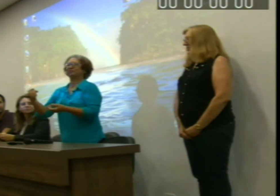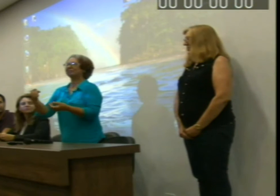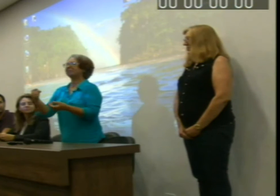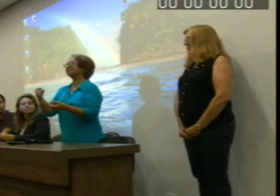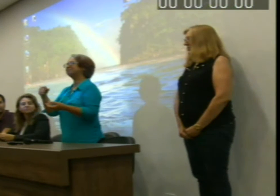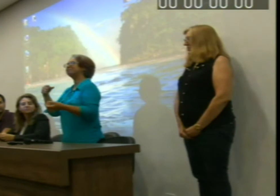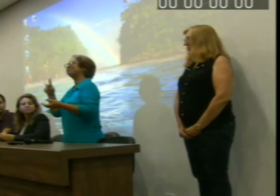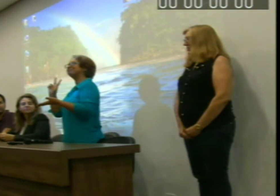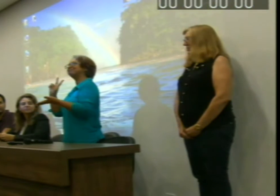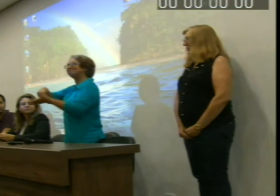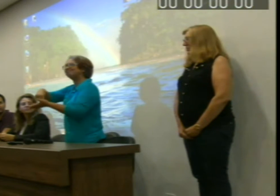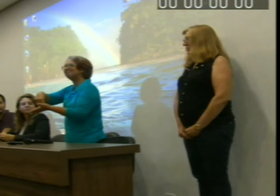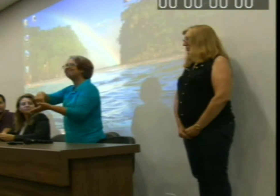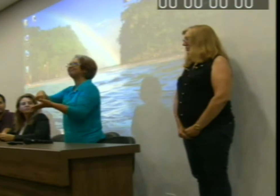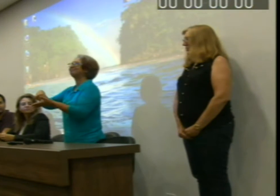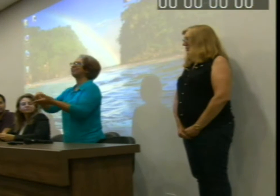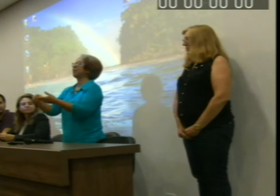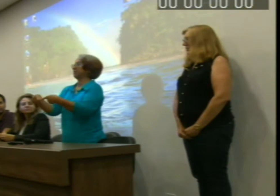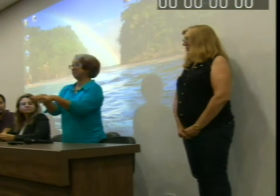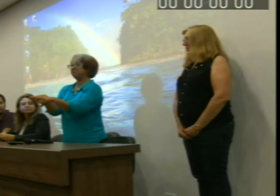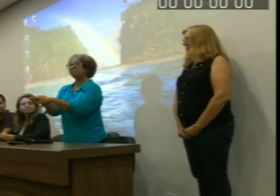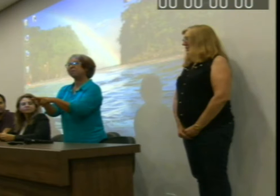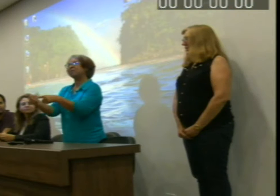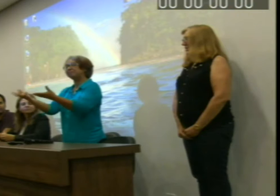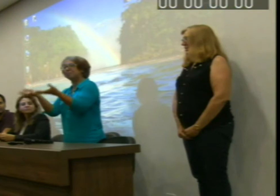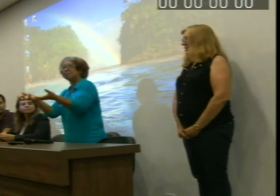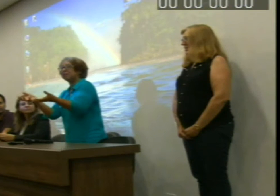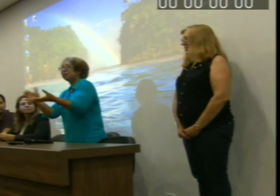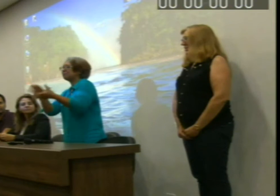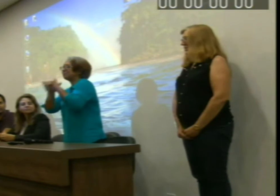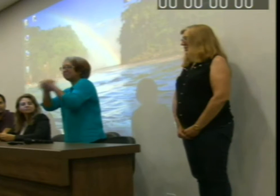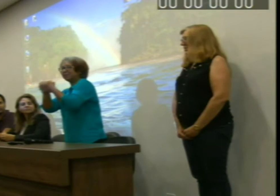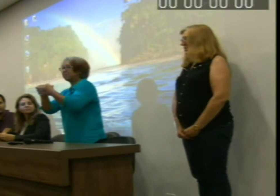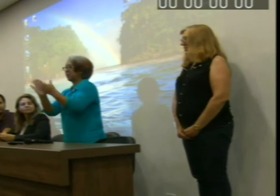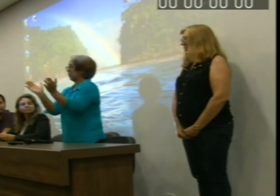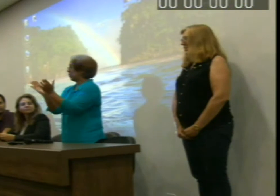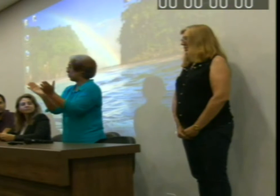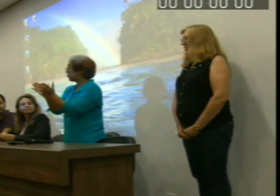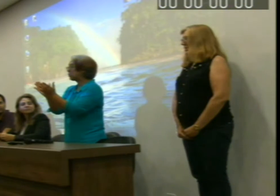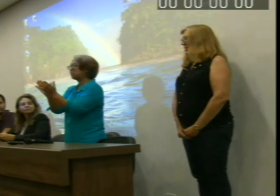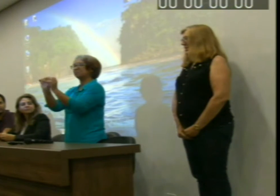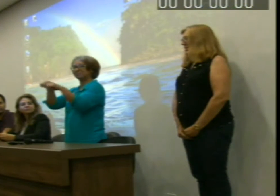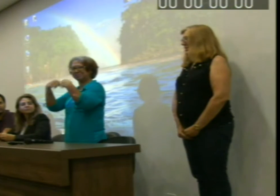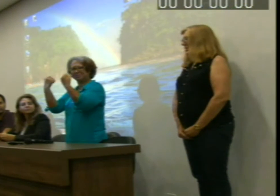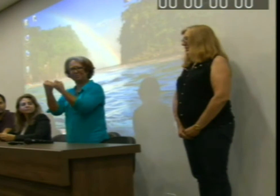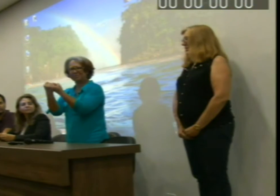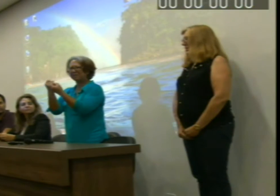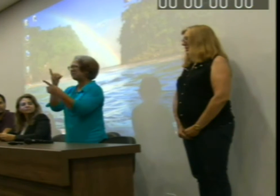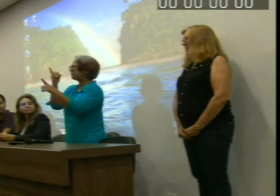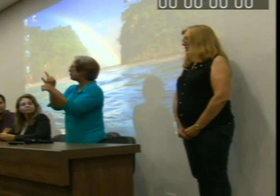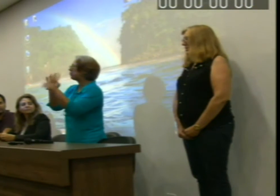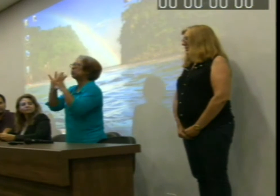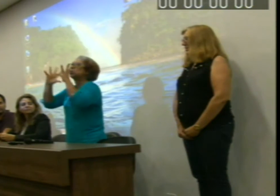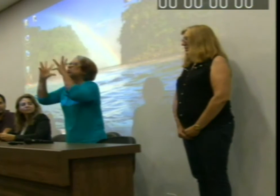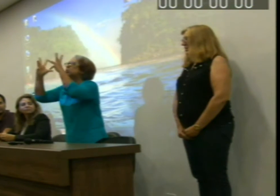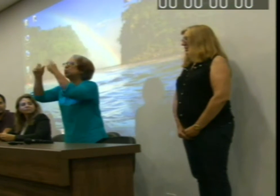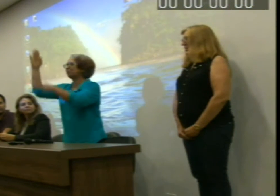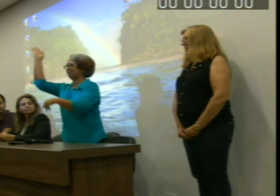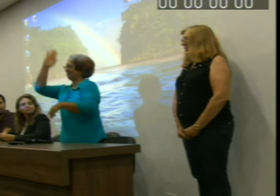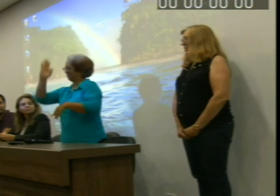a ter essa força enquanto a nossa postura então eu quero saudar todo o grupo